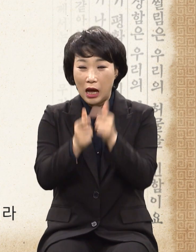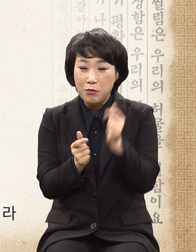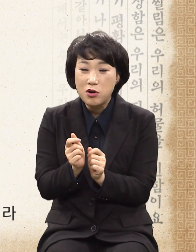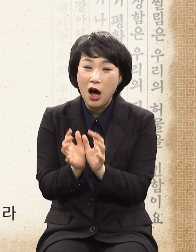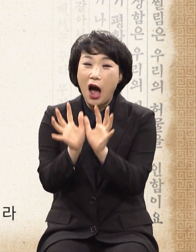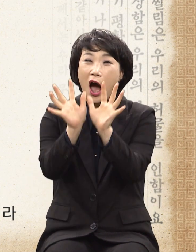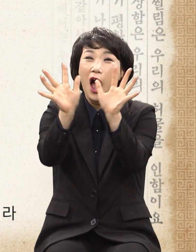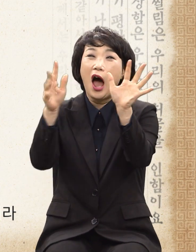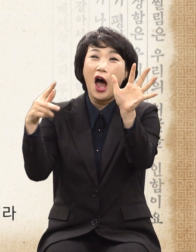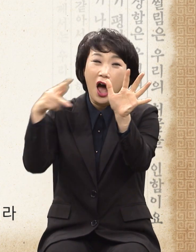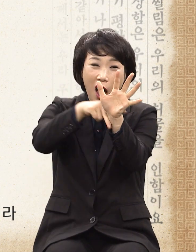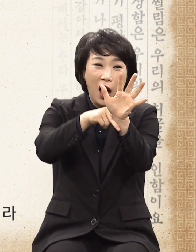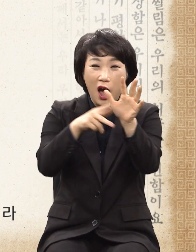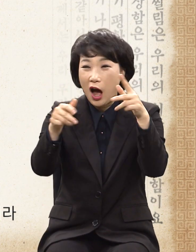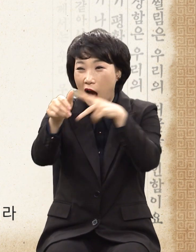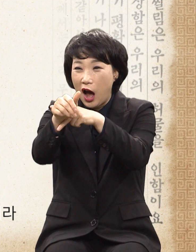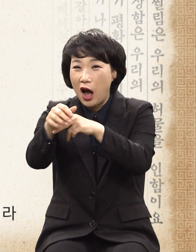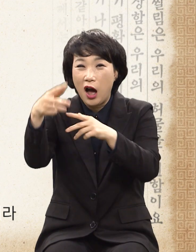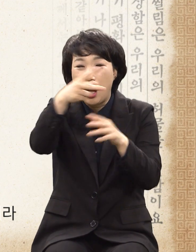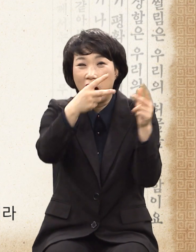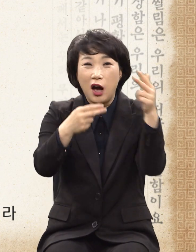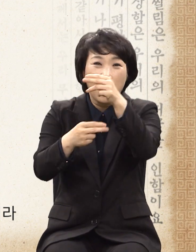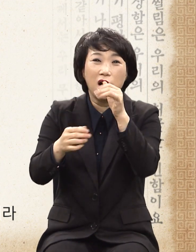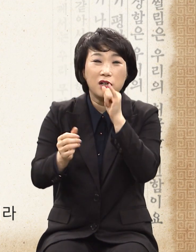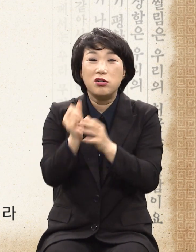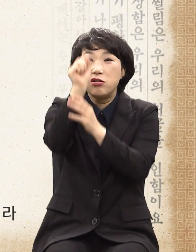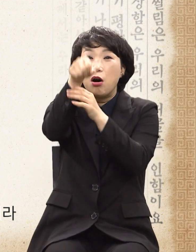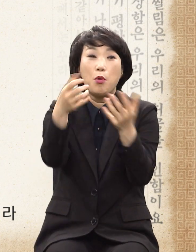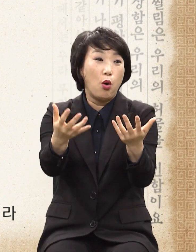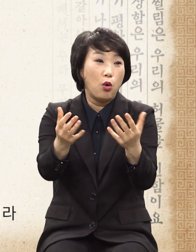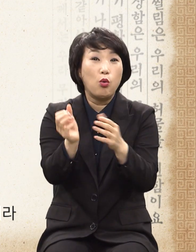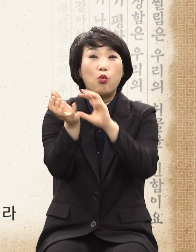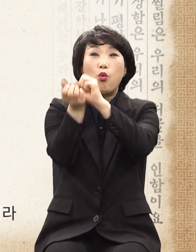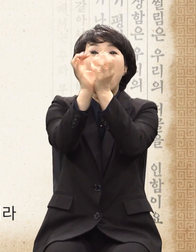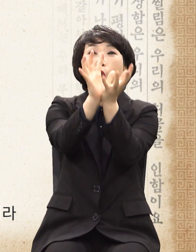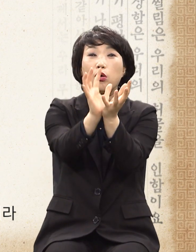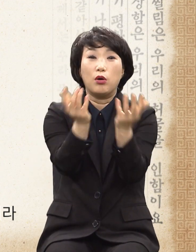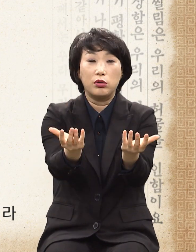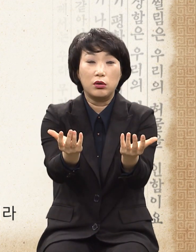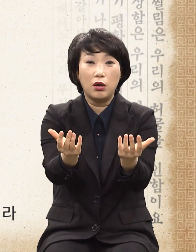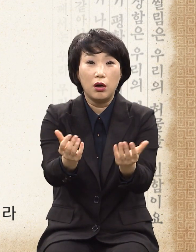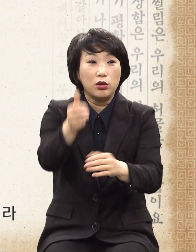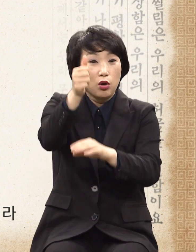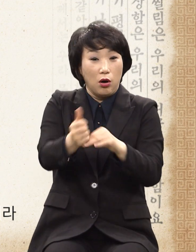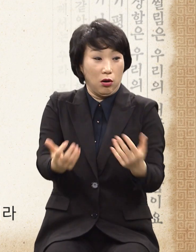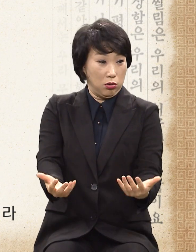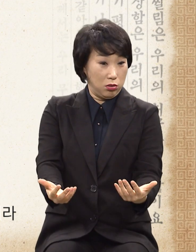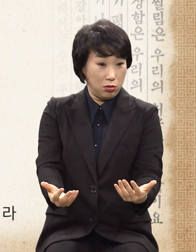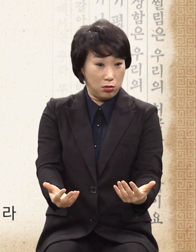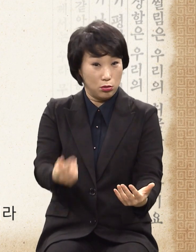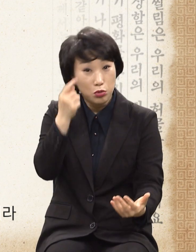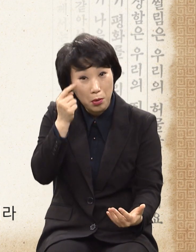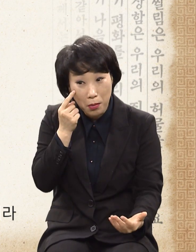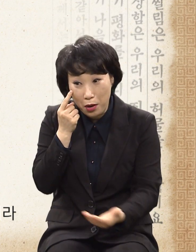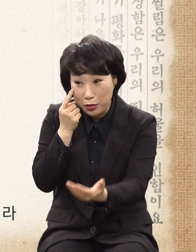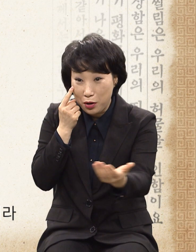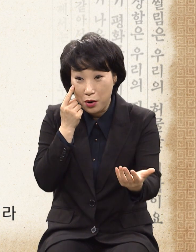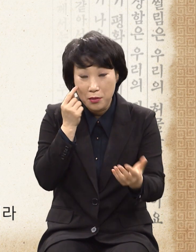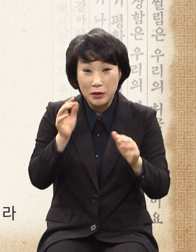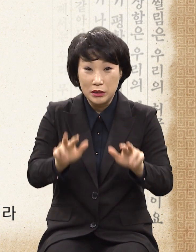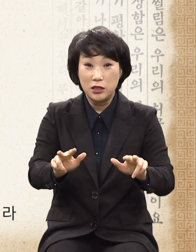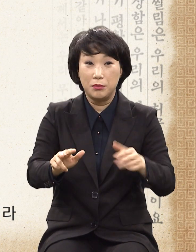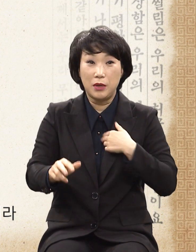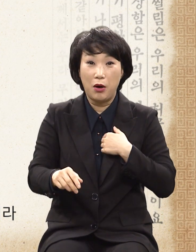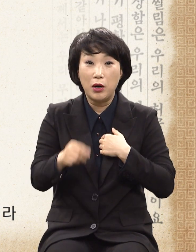다 잘라먹었으니 어디서 열매를 맺으며 어디서 꽃을 피우며 어디서 작품을 내겠는가 생각해봐라 이 말이죠. 여러분이